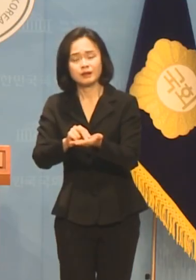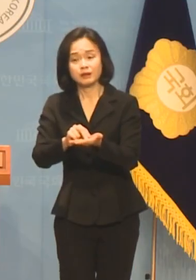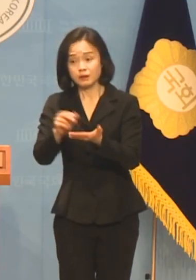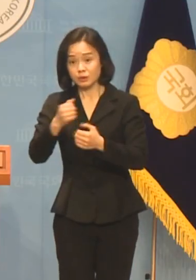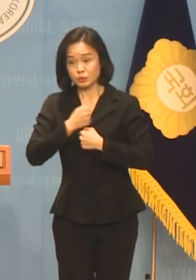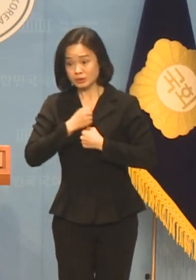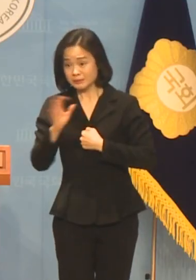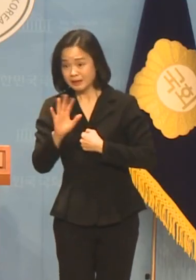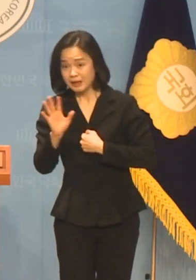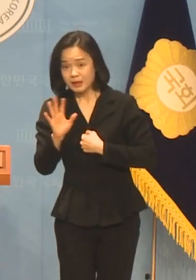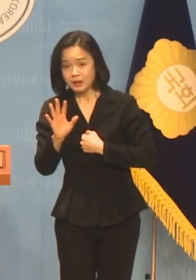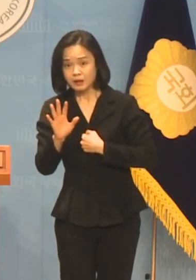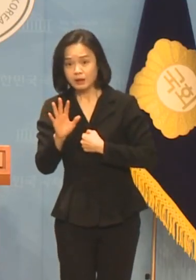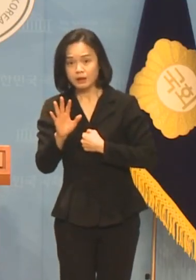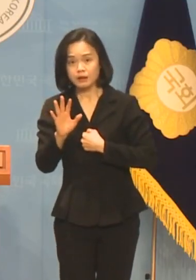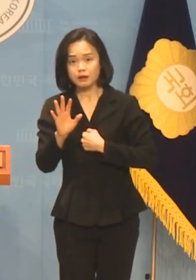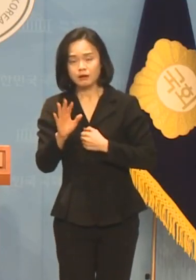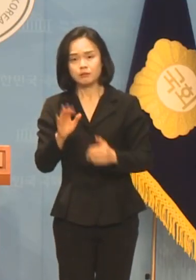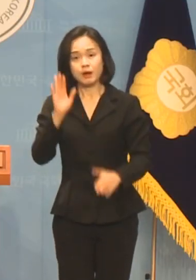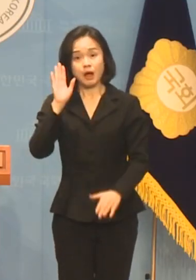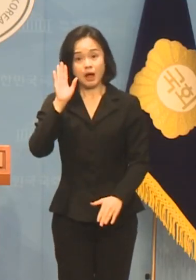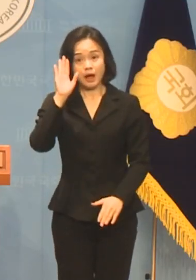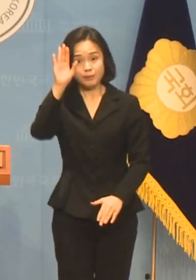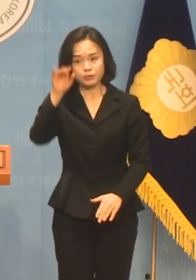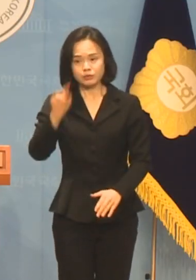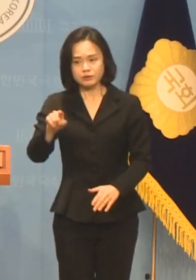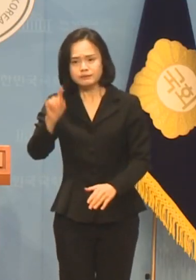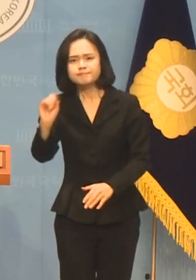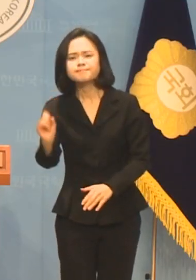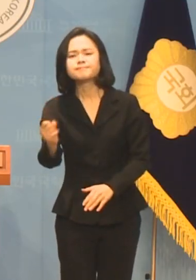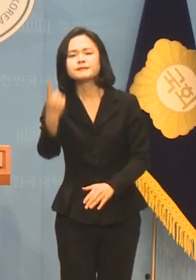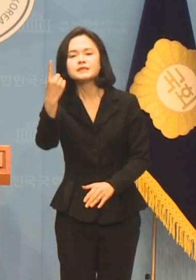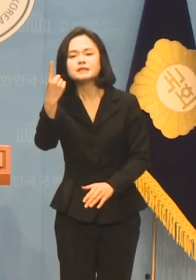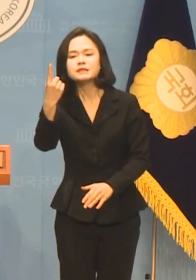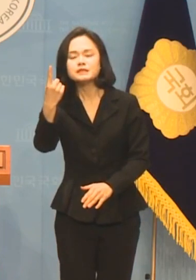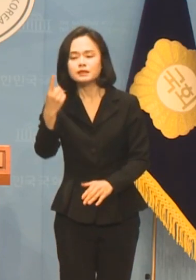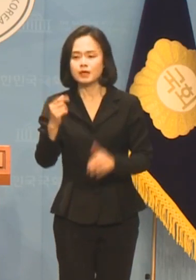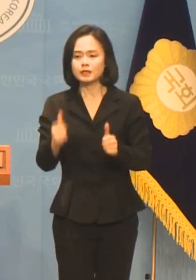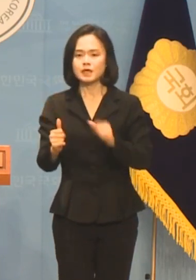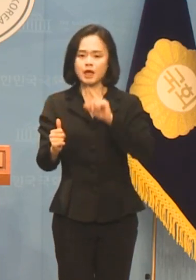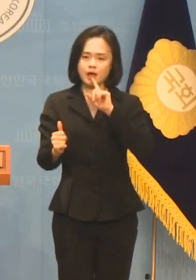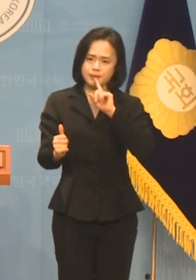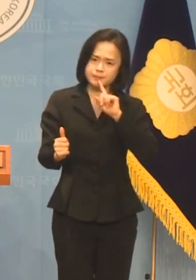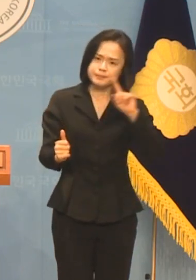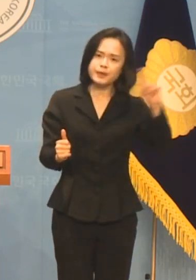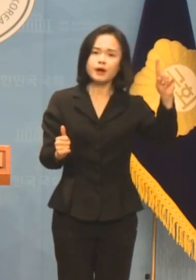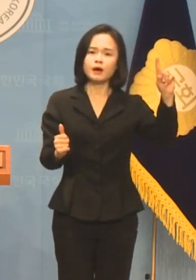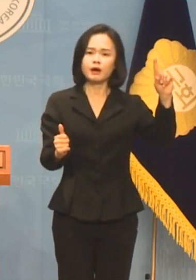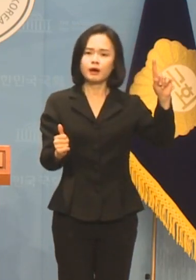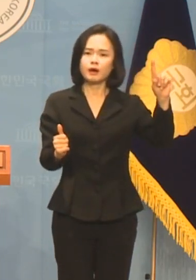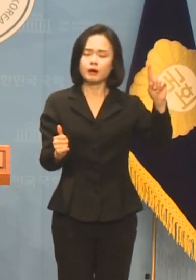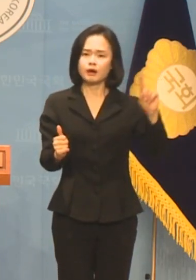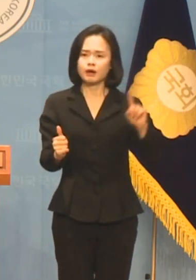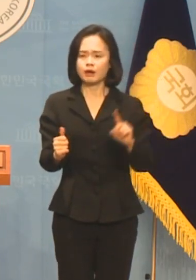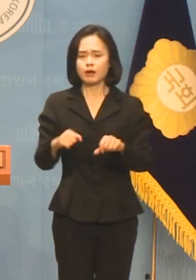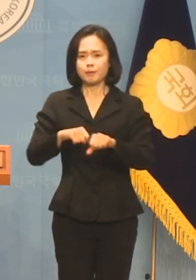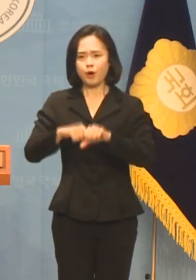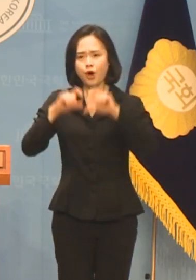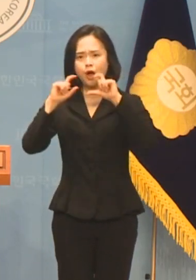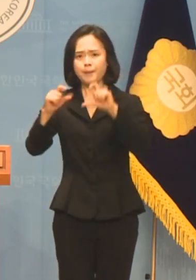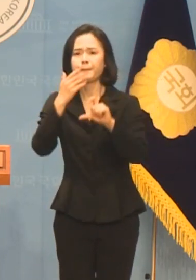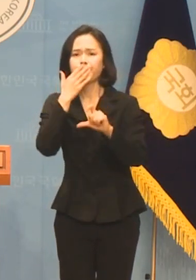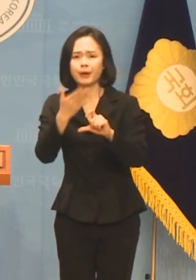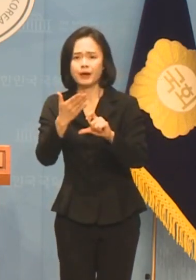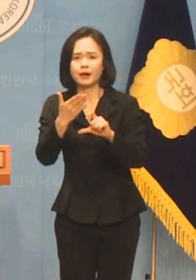순간에는 집단적 손해배상 소송이 벌어질 수도 있습니다. 플랫폼이 초래할 수 있는 부작용을 인정하고